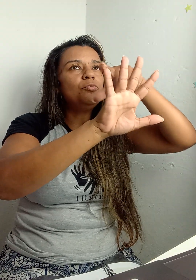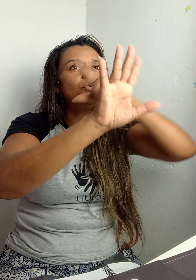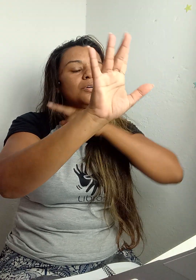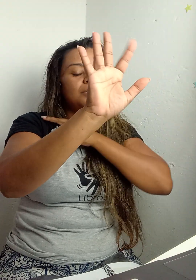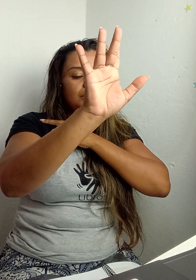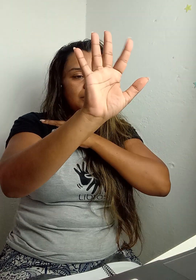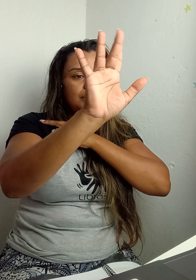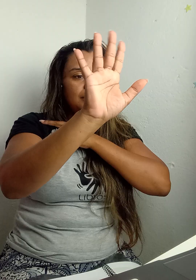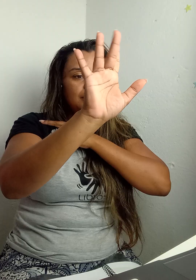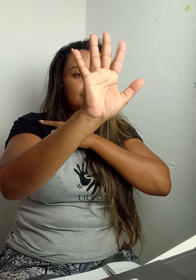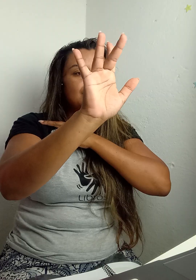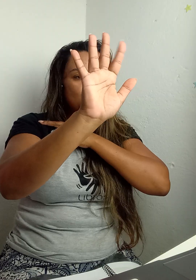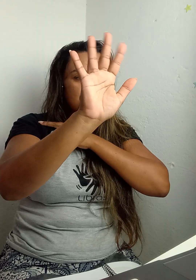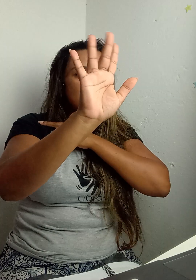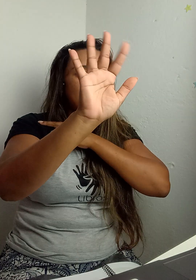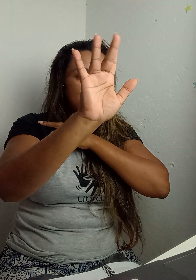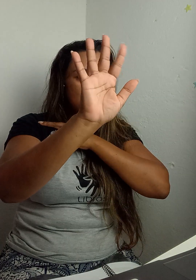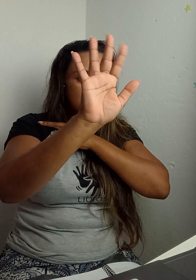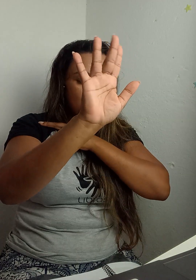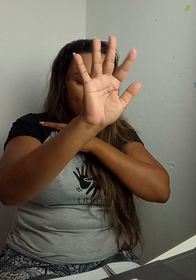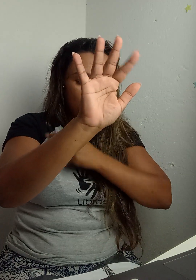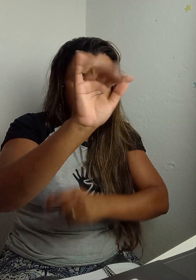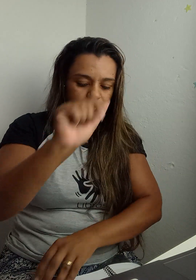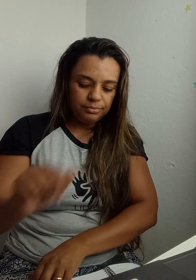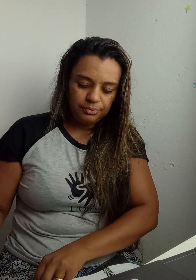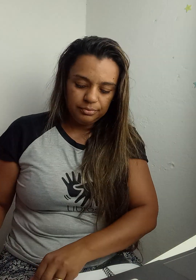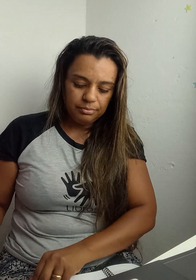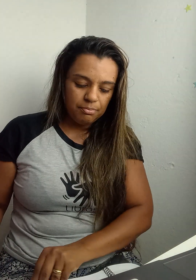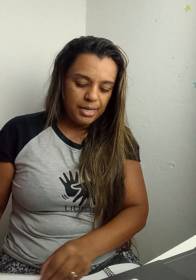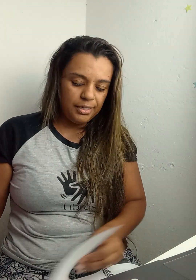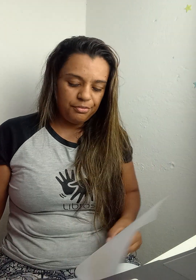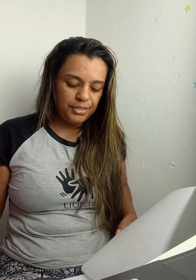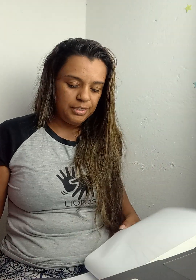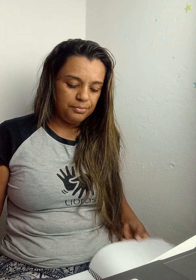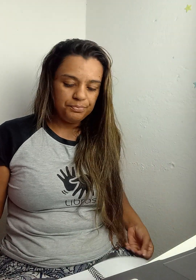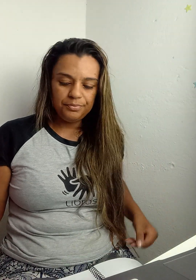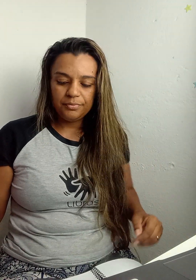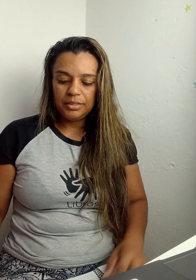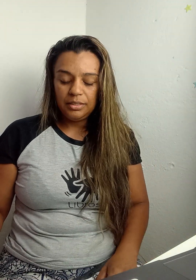mínimo das suas falanges, tá bom? Maravilha.